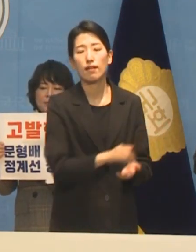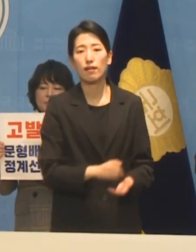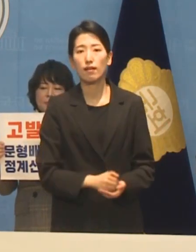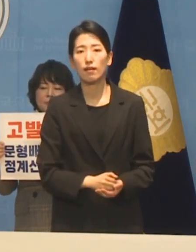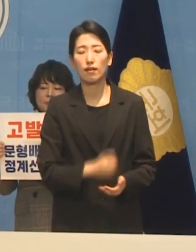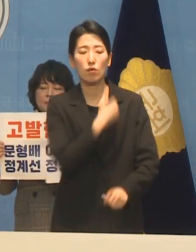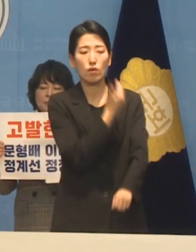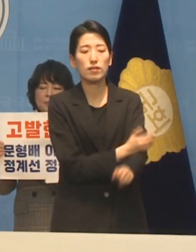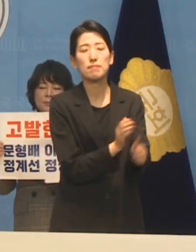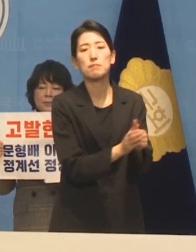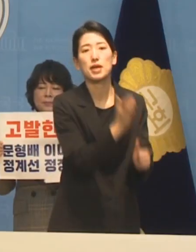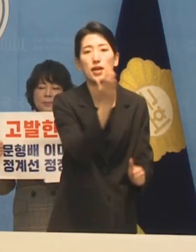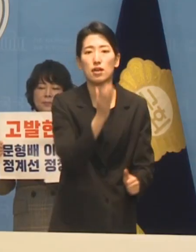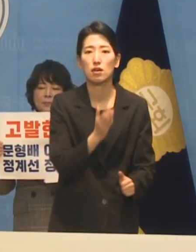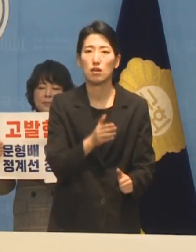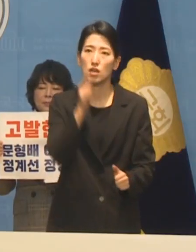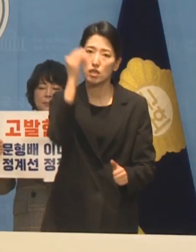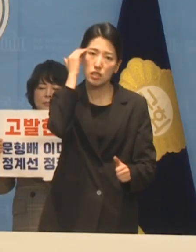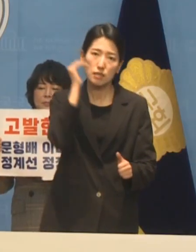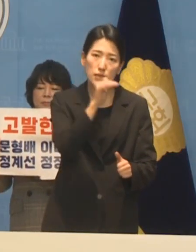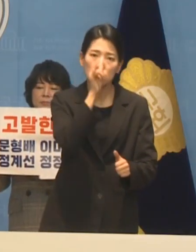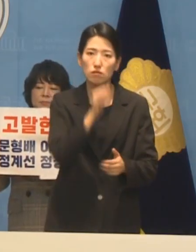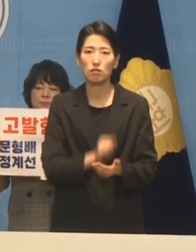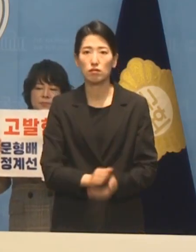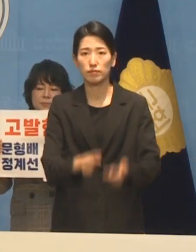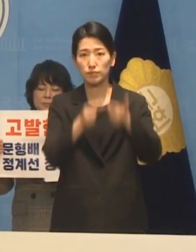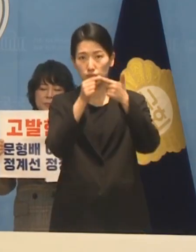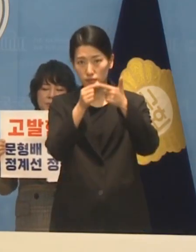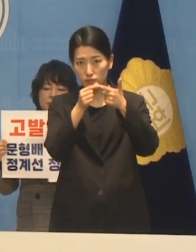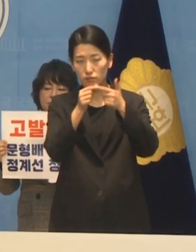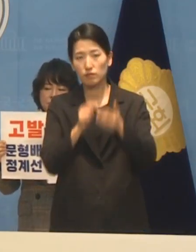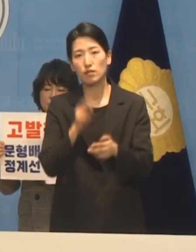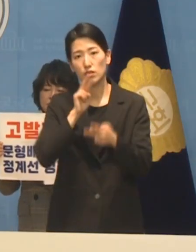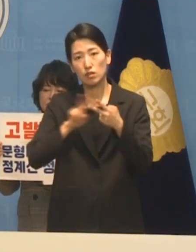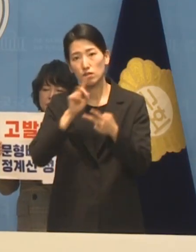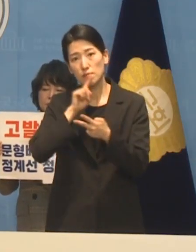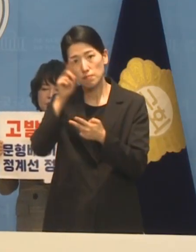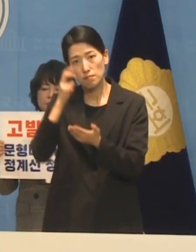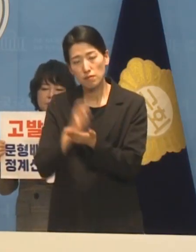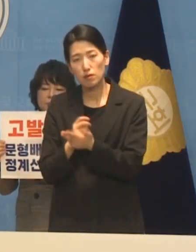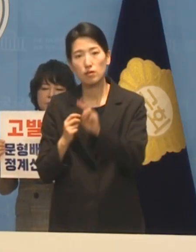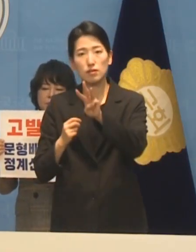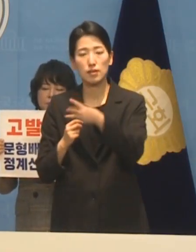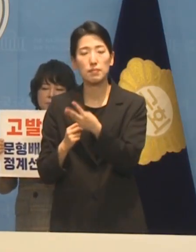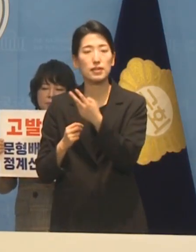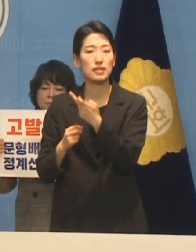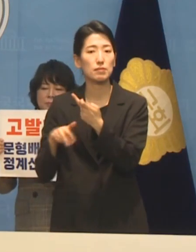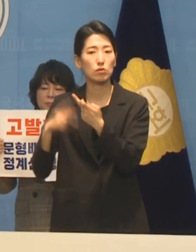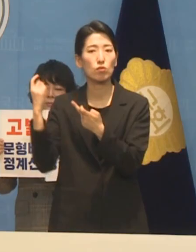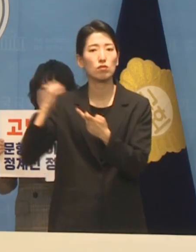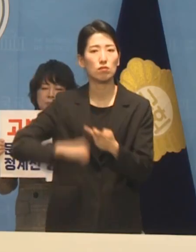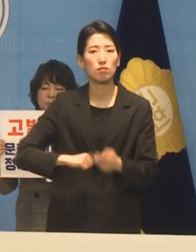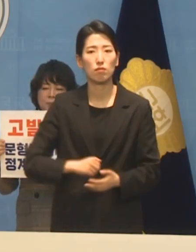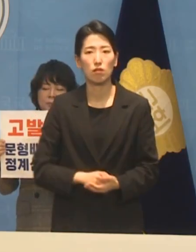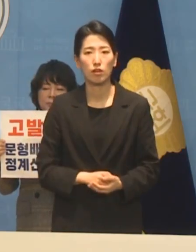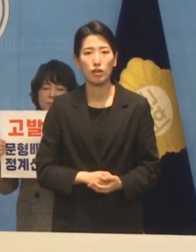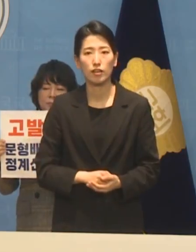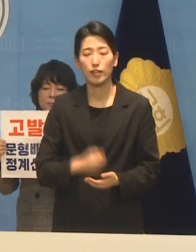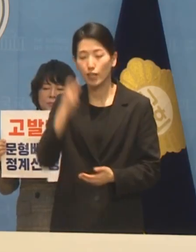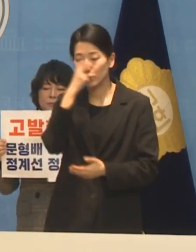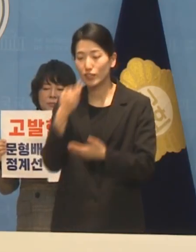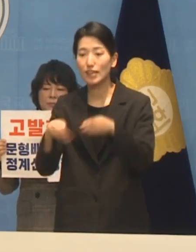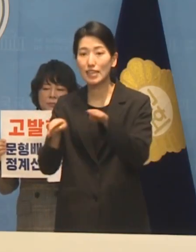방어권을 침해했습니다. 위법 6. 형소법 312조 위반. 수사기관에서 진술한